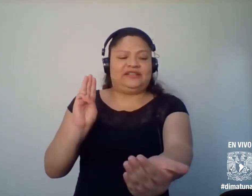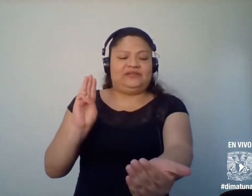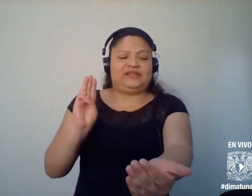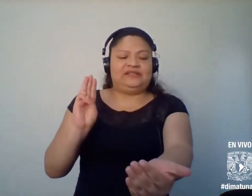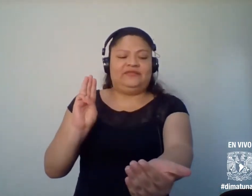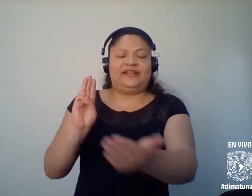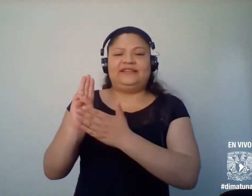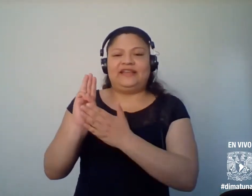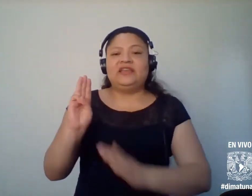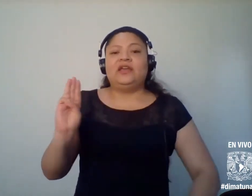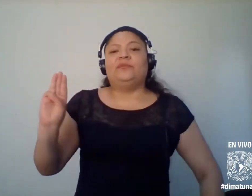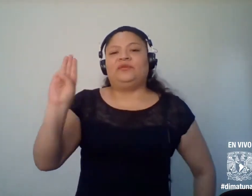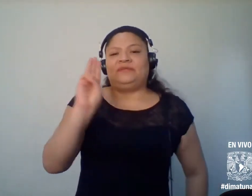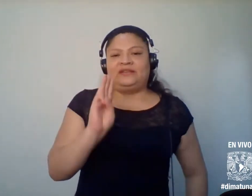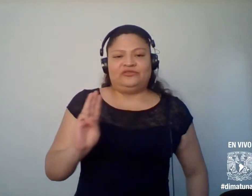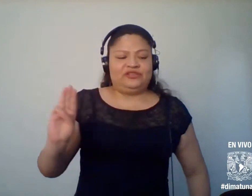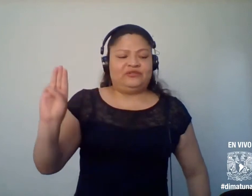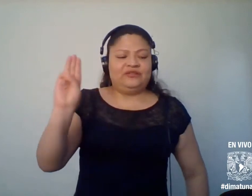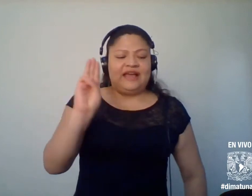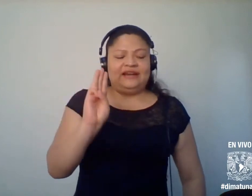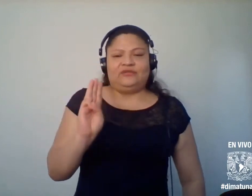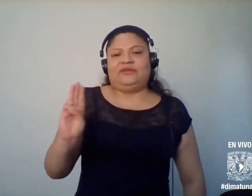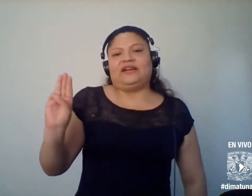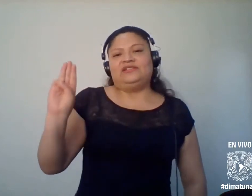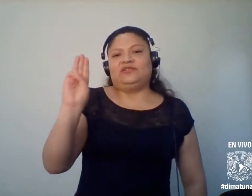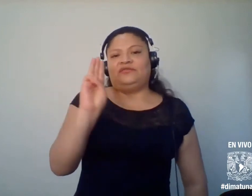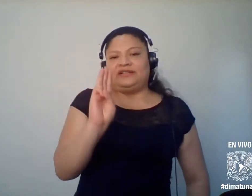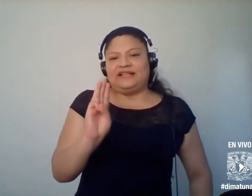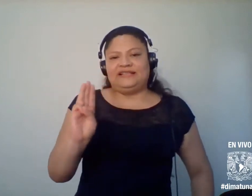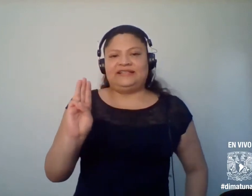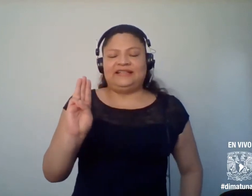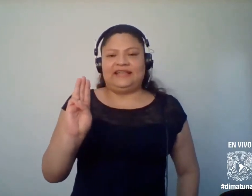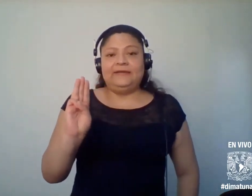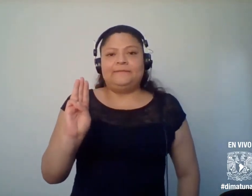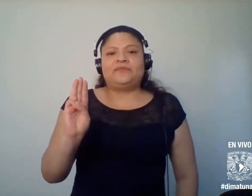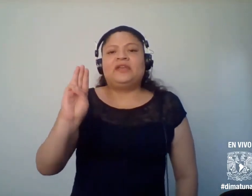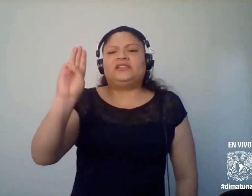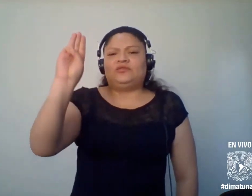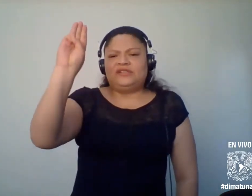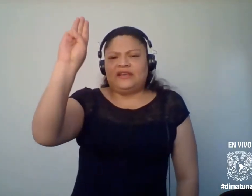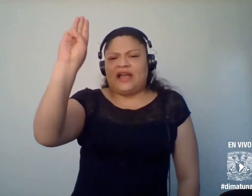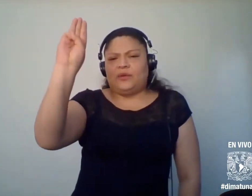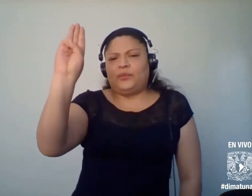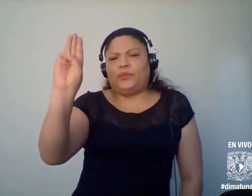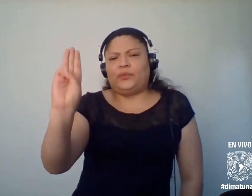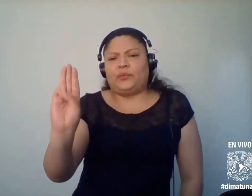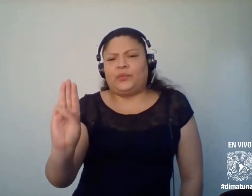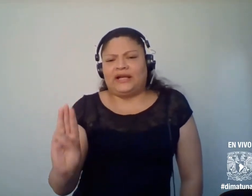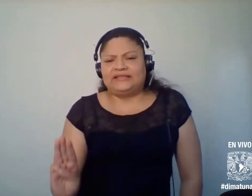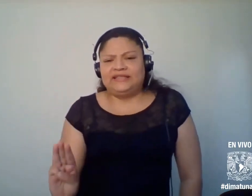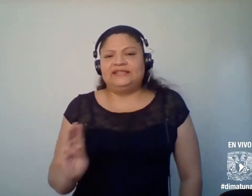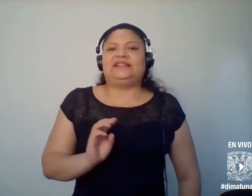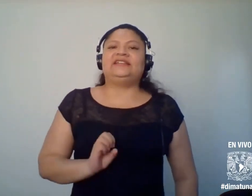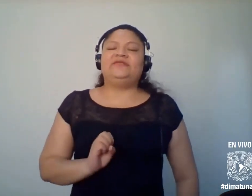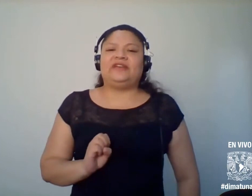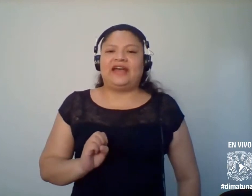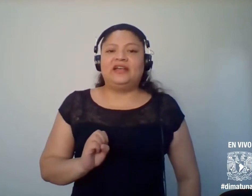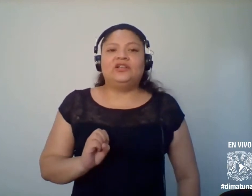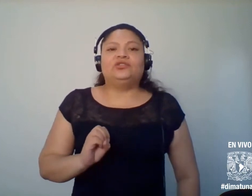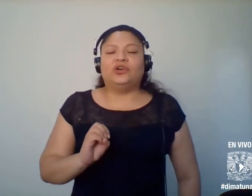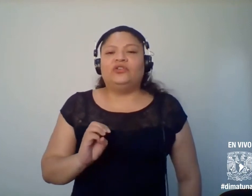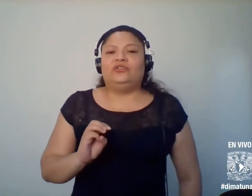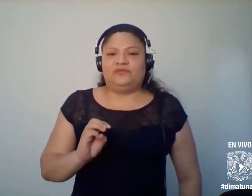frente, orientación hacia el frente, movimiento circular, ubicación frente al signante. Si yo hiciera así,